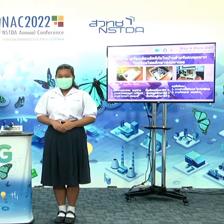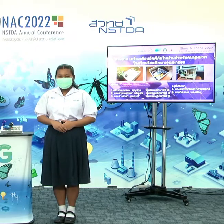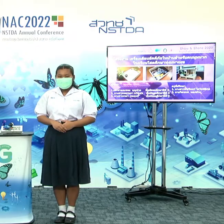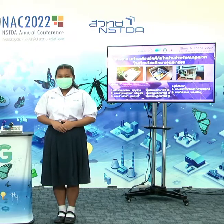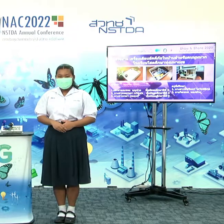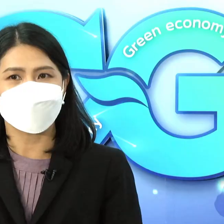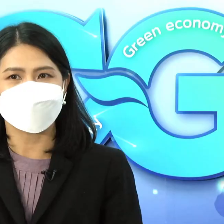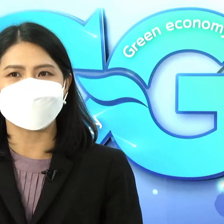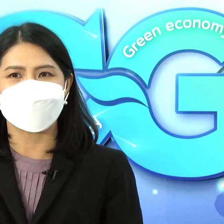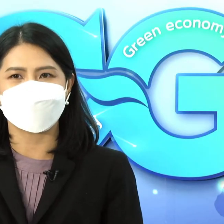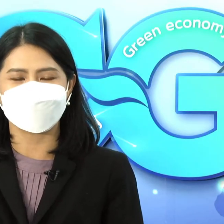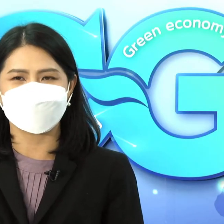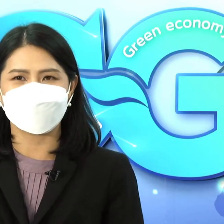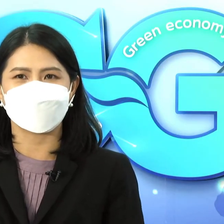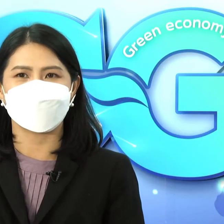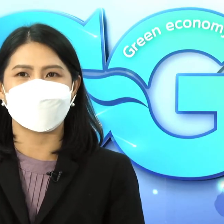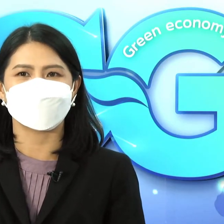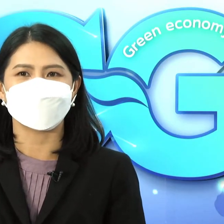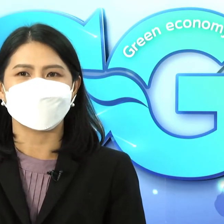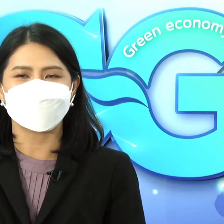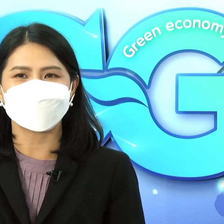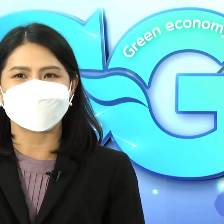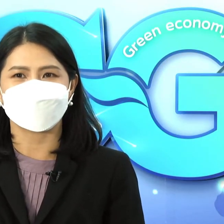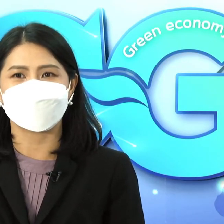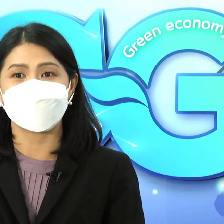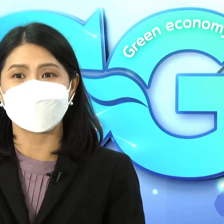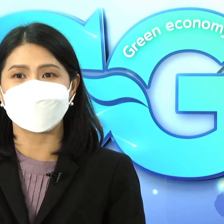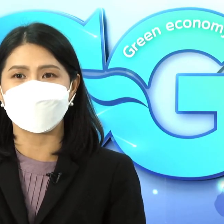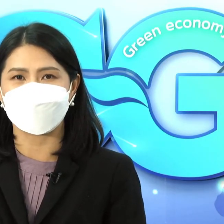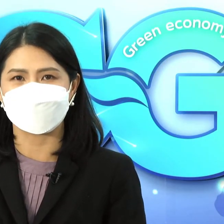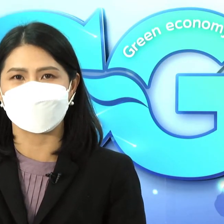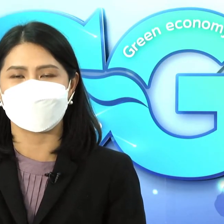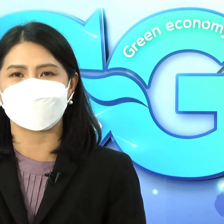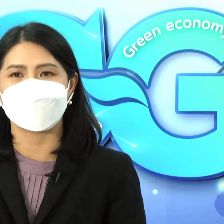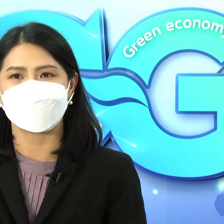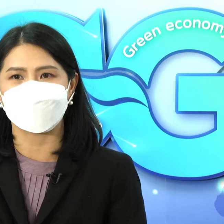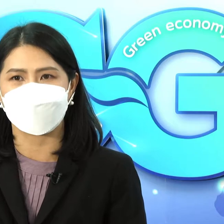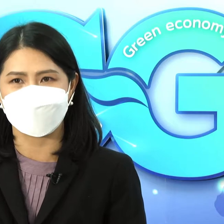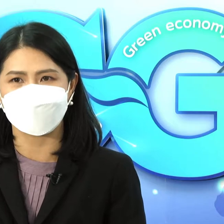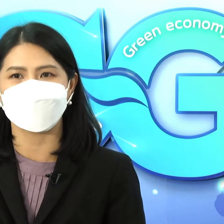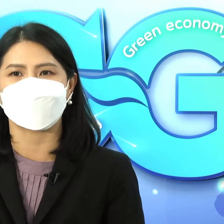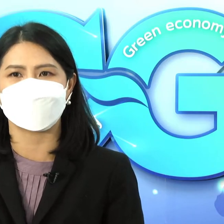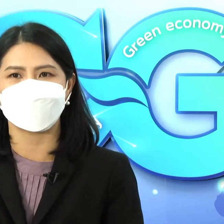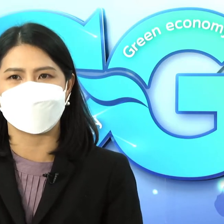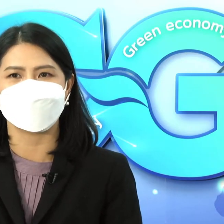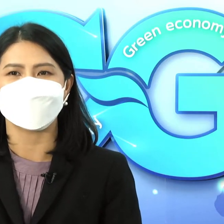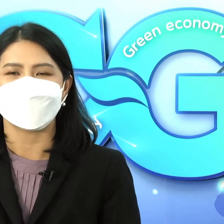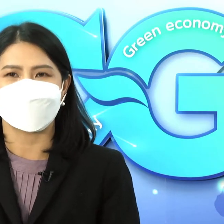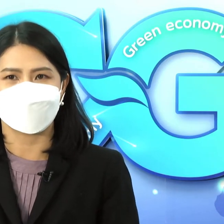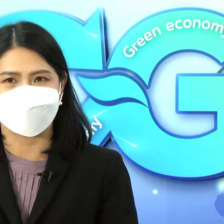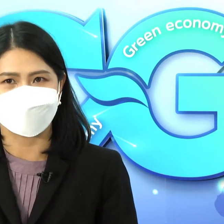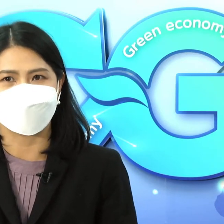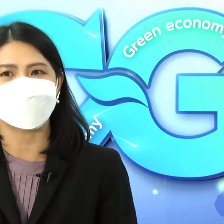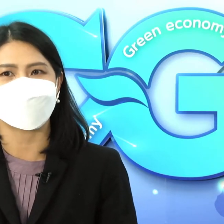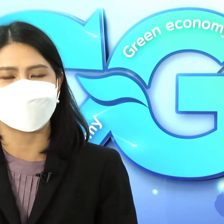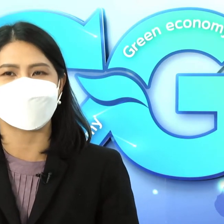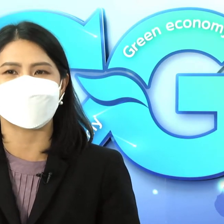วันนี้น้องเนธภาก็จะมีผลงานที่เกิดจากการเข้าร่วมโครงการส่งเสริมการเรียนโปรแกรมมิ่งด้วยบอร์ดคิดไบต์มานำเสนอให้ทุกท่านได้รับชมกัน